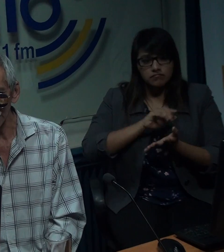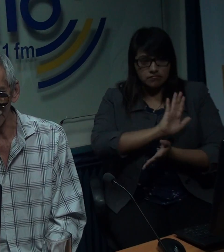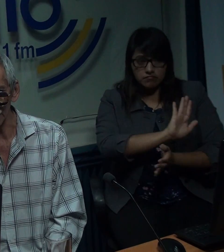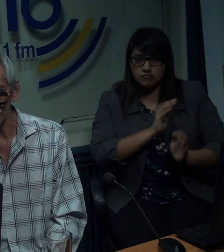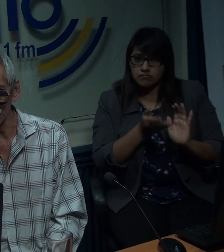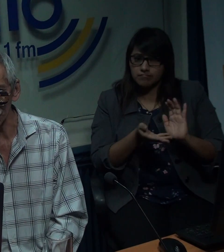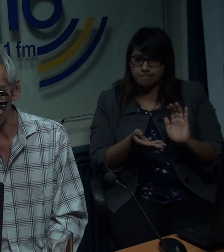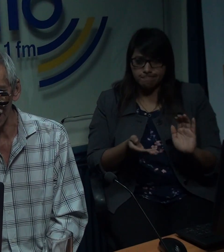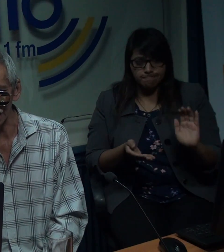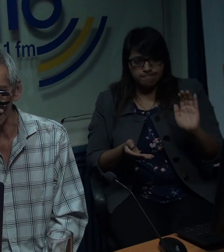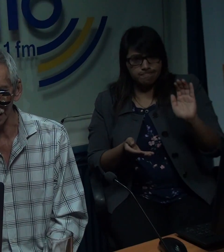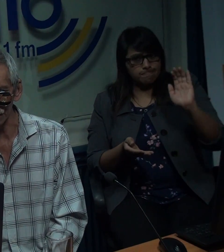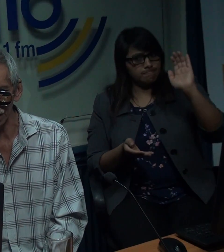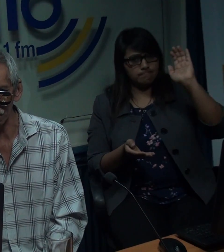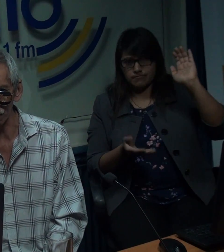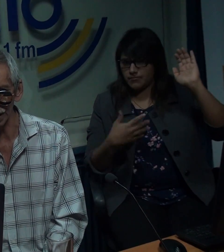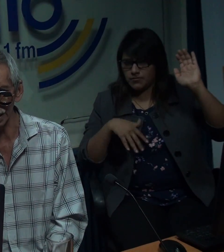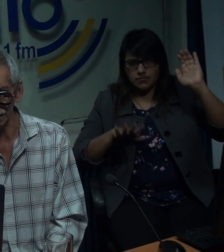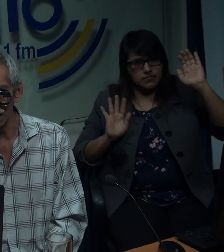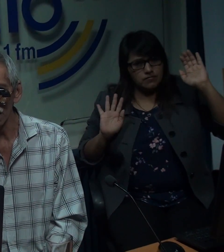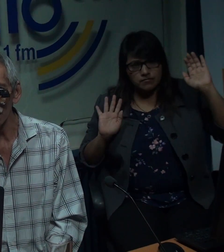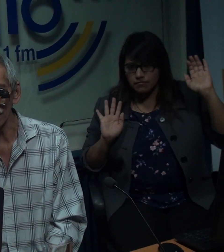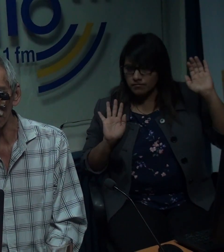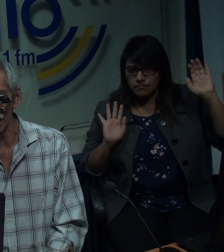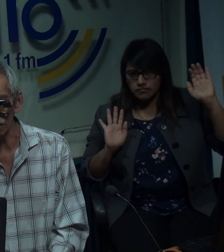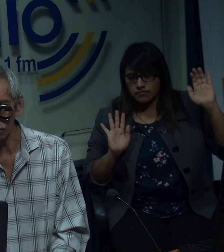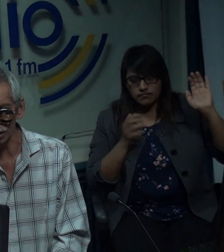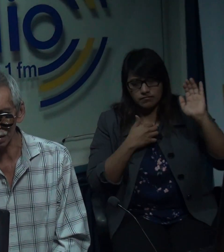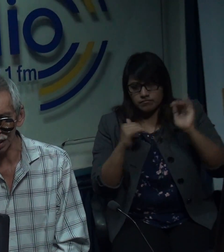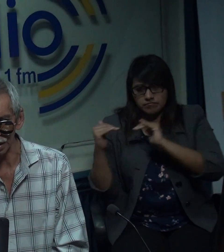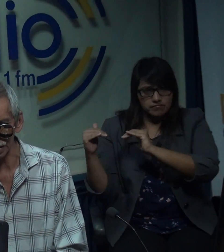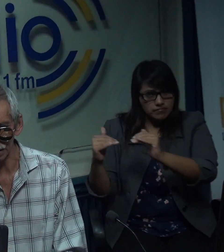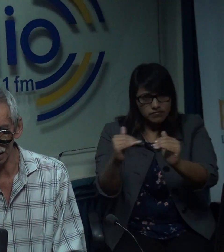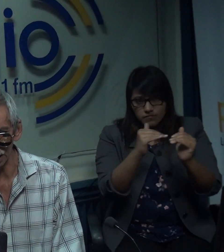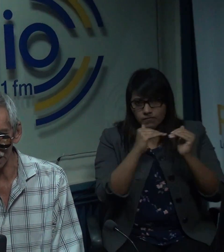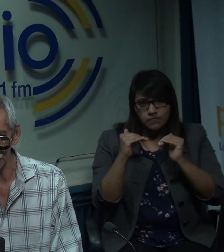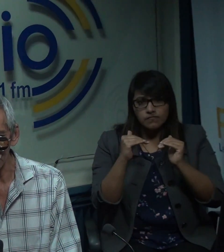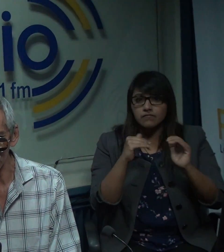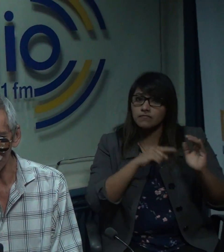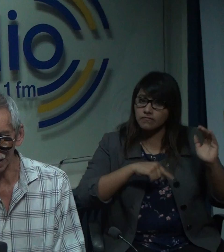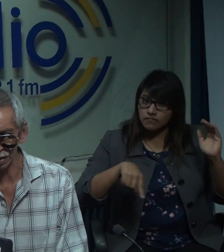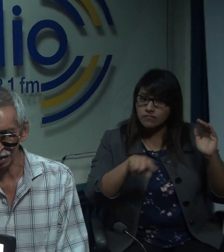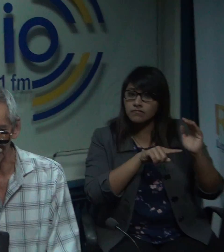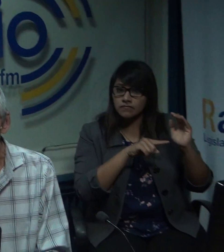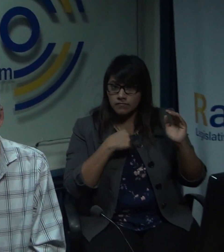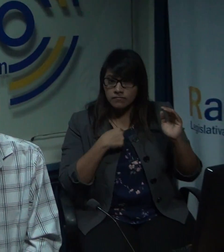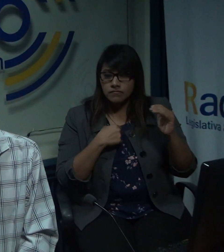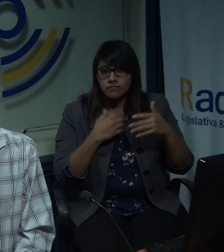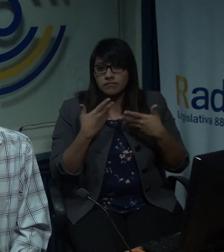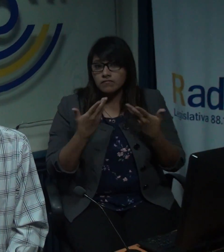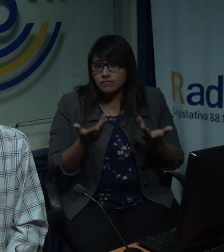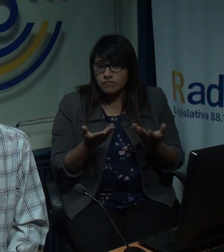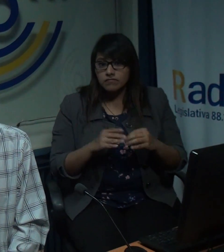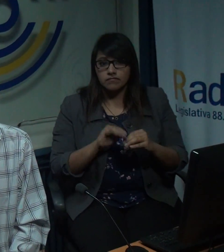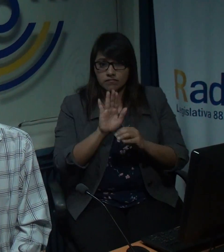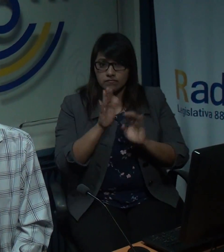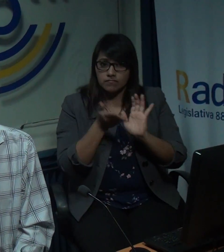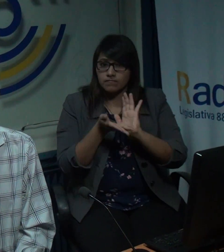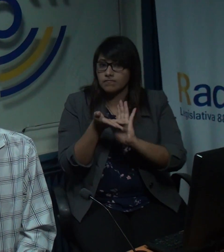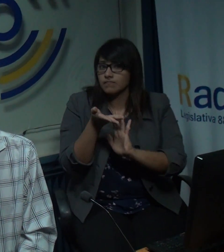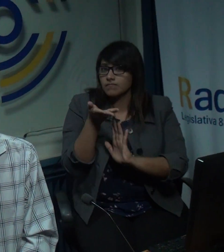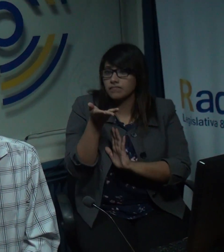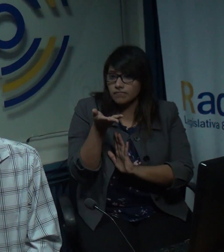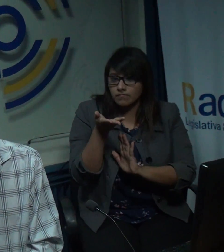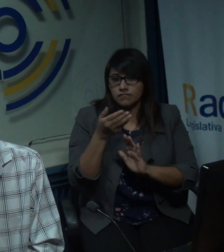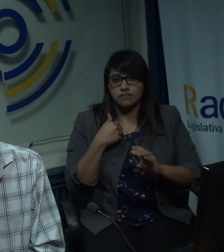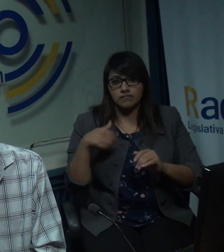ellos normal, entre comillas, pero que ellos lo sientan, que es así, que son parte del desarrollo de